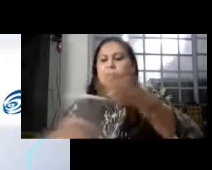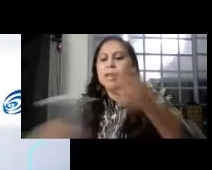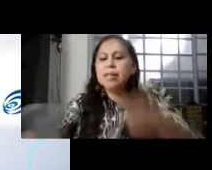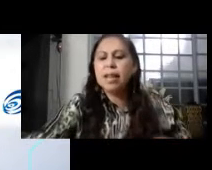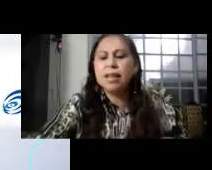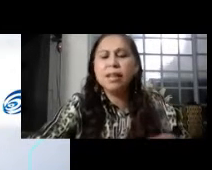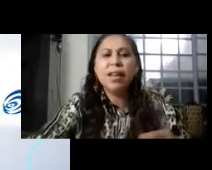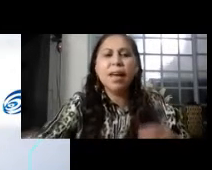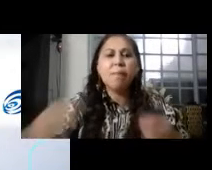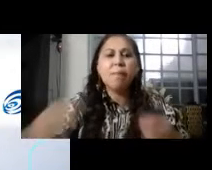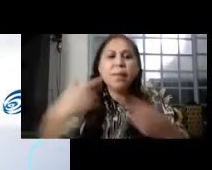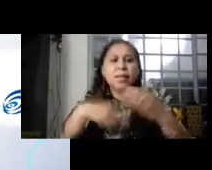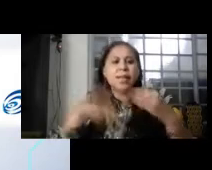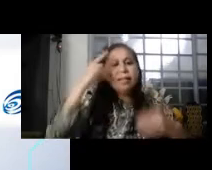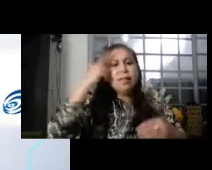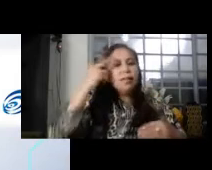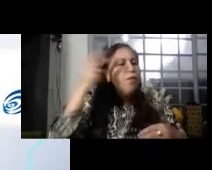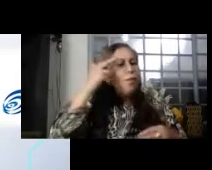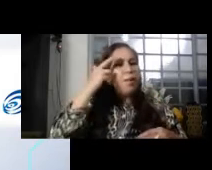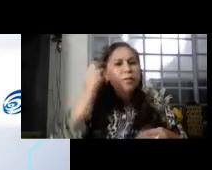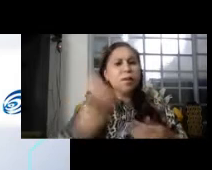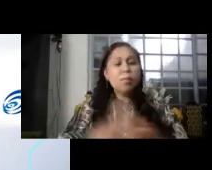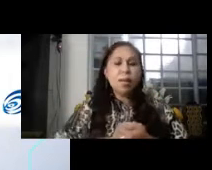Então, assim, a língua ela é aprendida assim, dessa